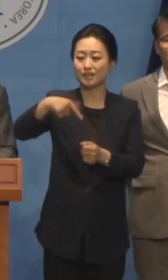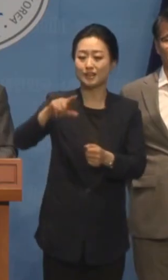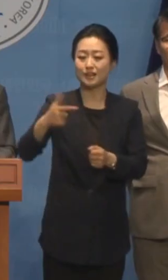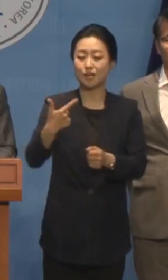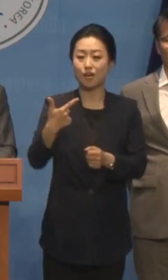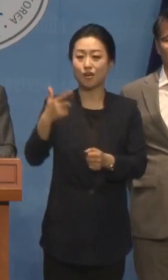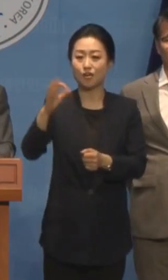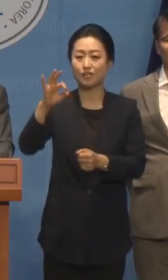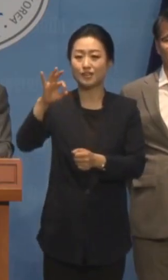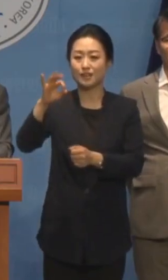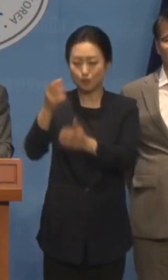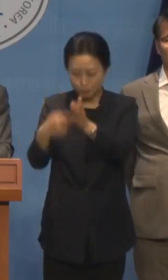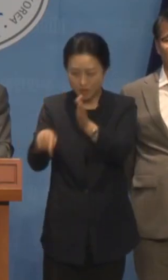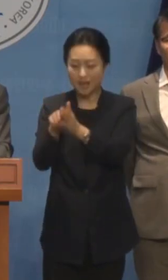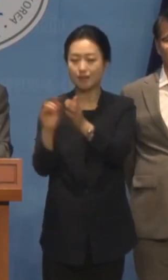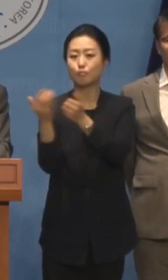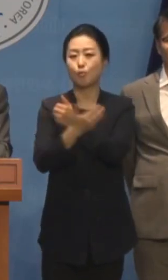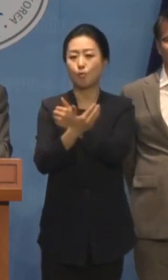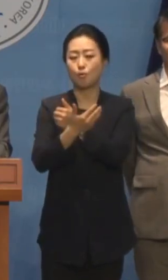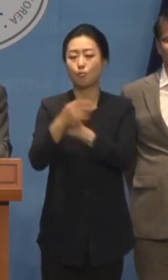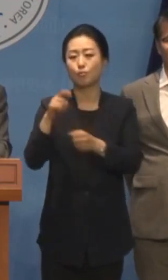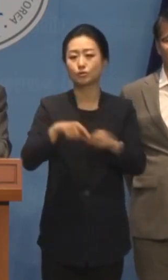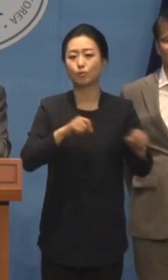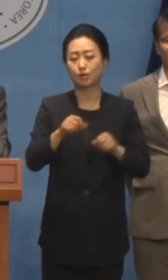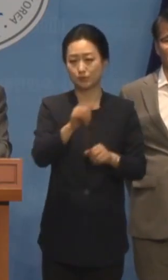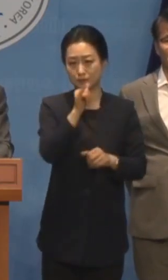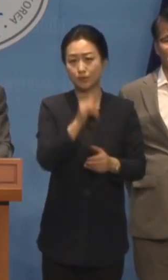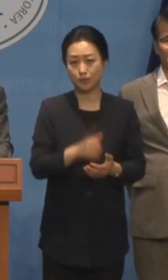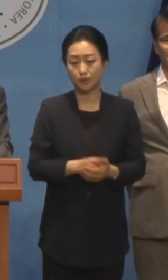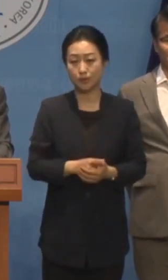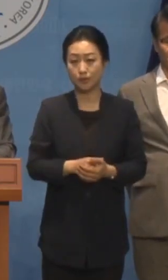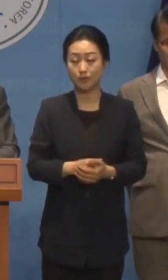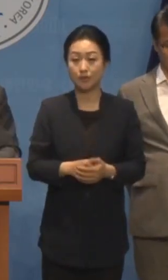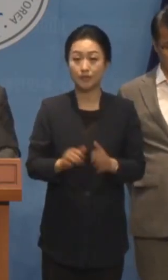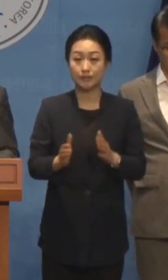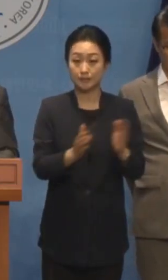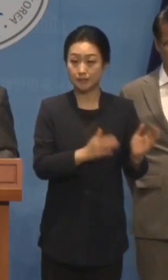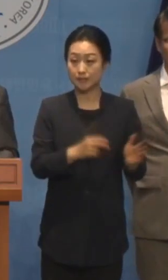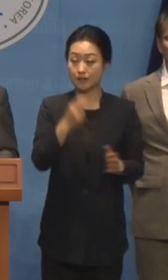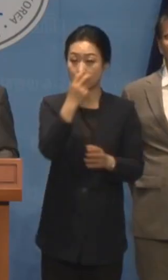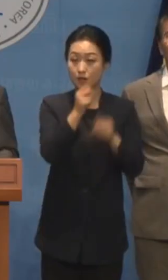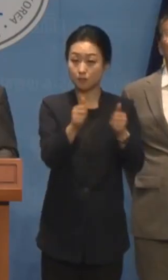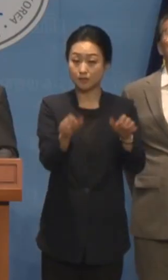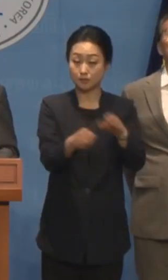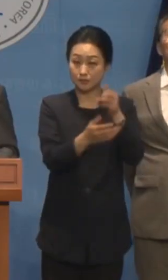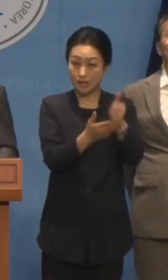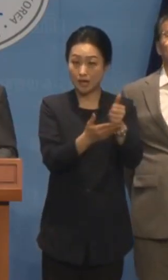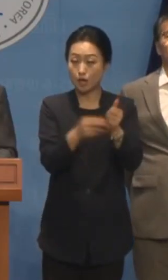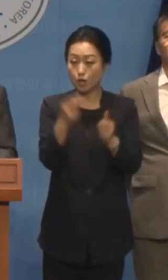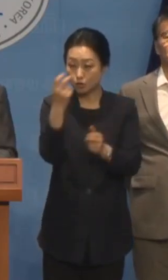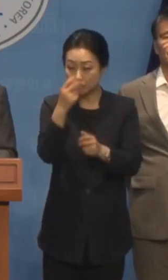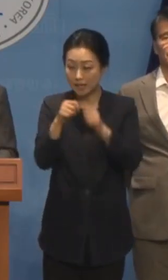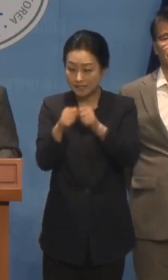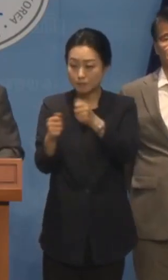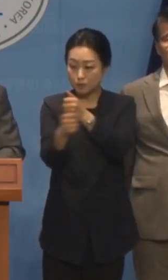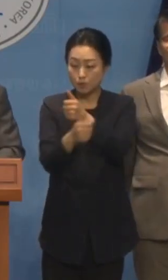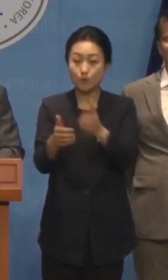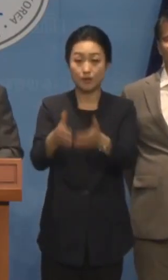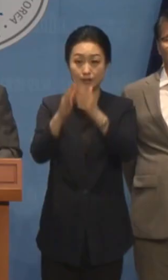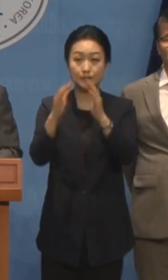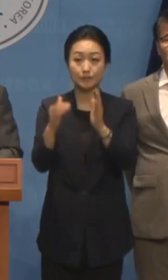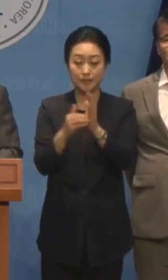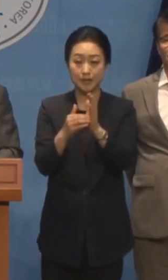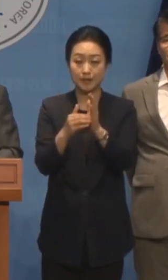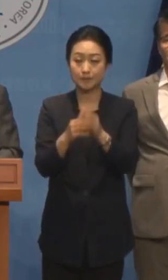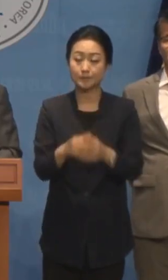뇌물수수 면죄부에 마지막 확인 도장을 찍기 위해 수사심의위원회로 회부했습니다. 김건희 여사 비공개